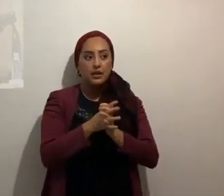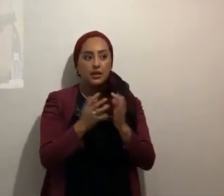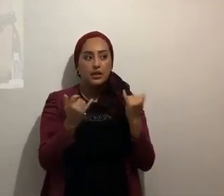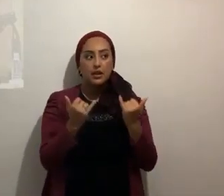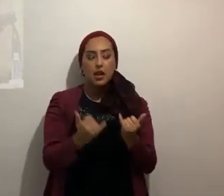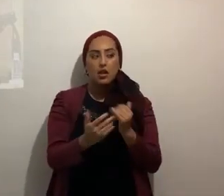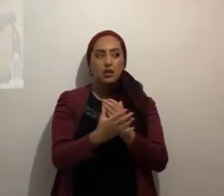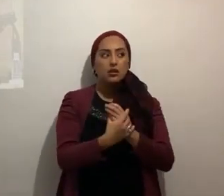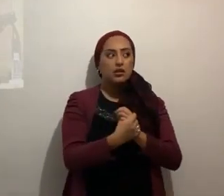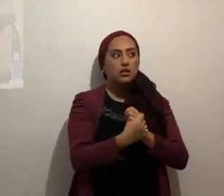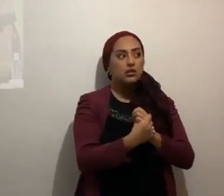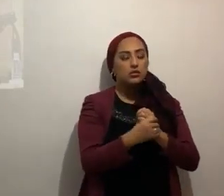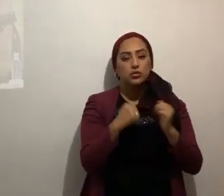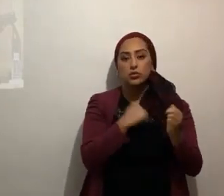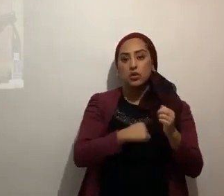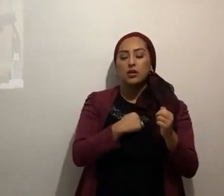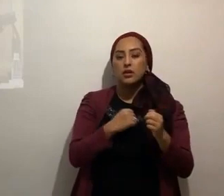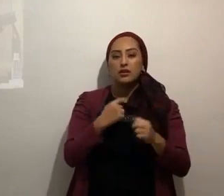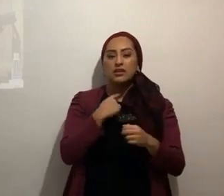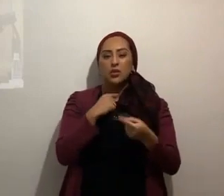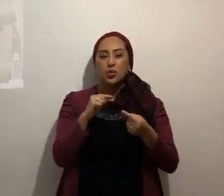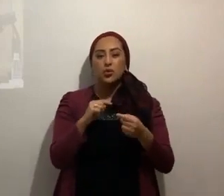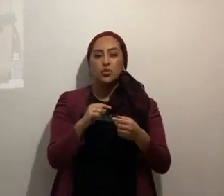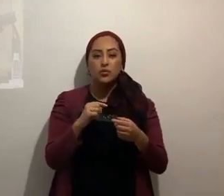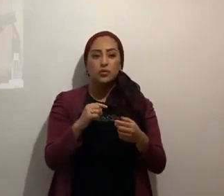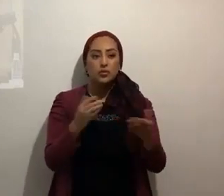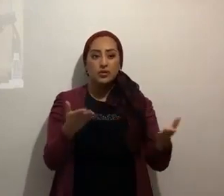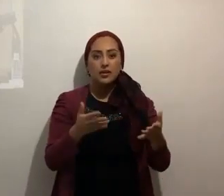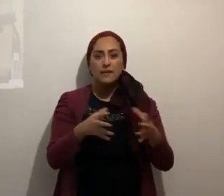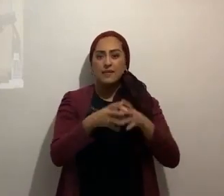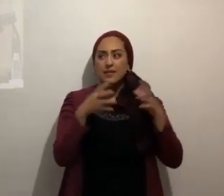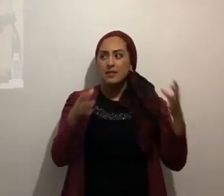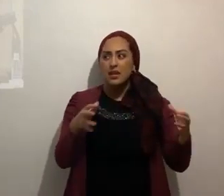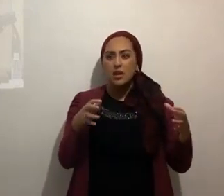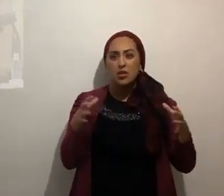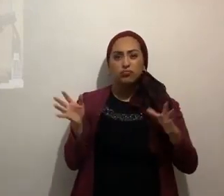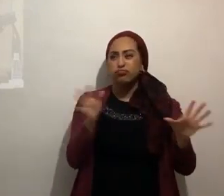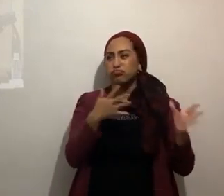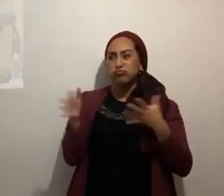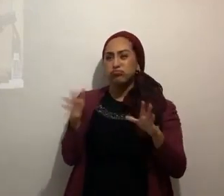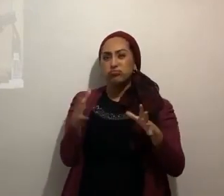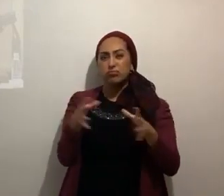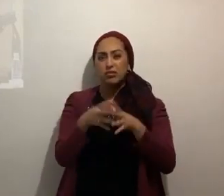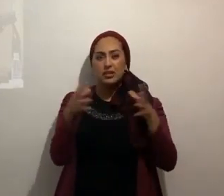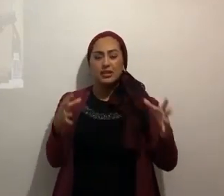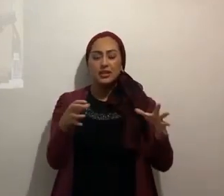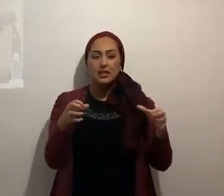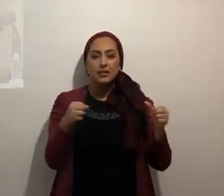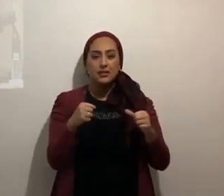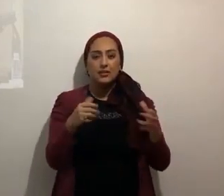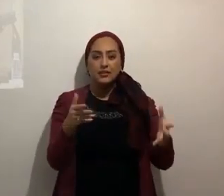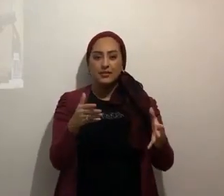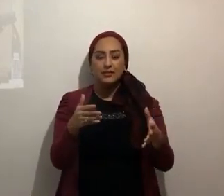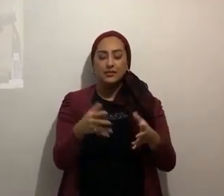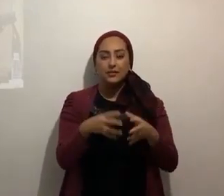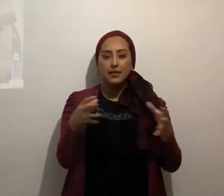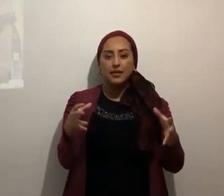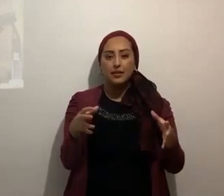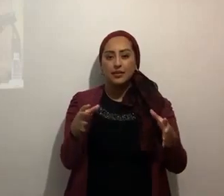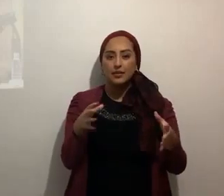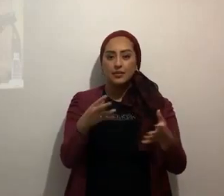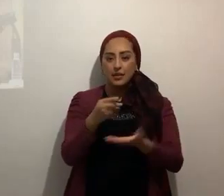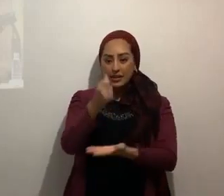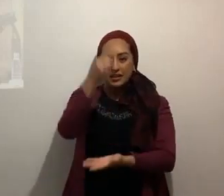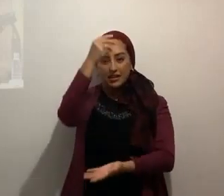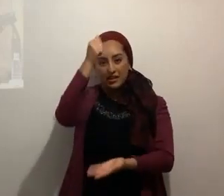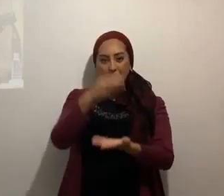Ahora, perdón que esté hablando ronquito, es que aquí se soltó mucho aire y estamos en un desierto, por así decirlo, se soltó mucha